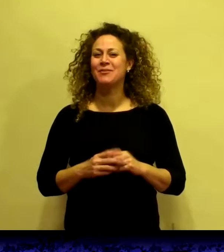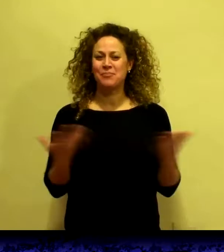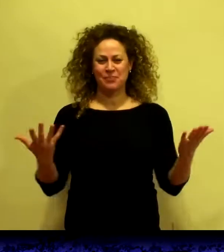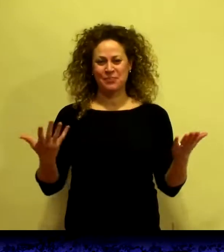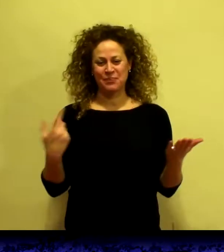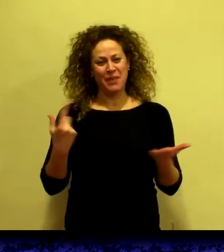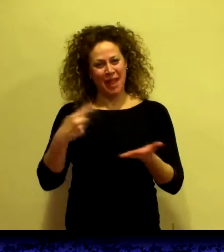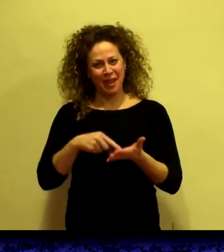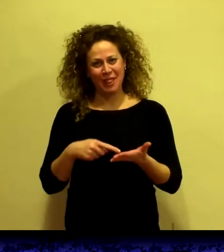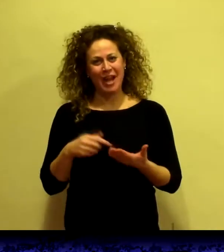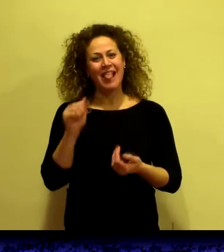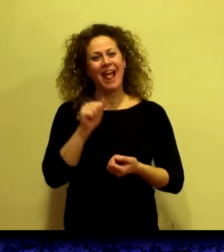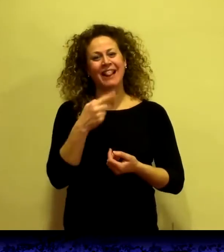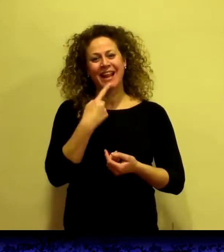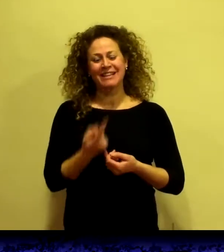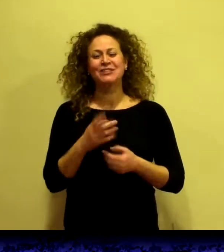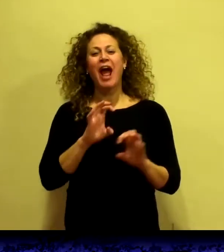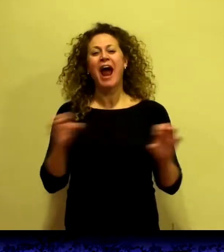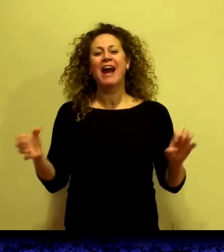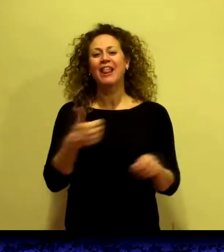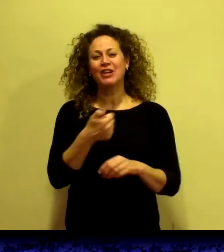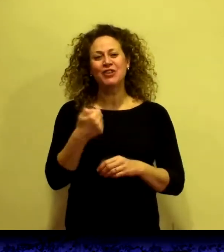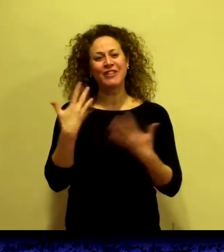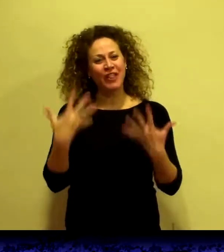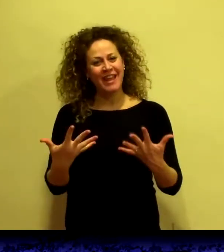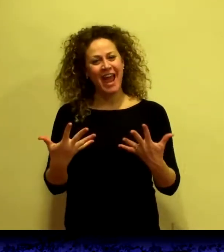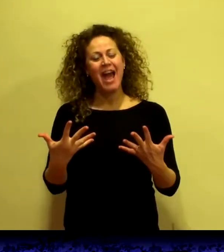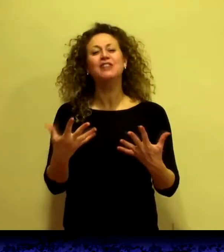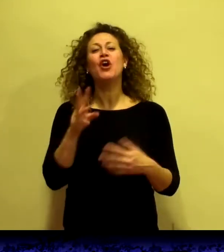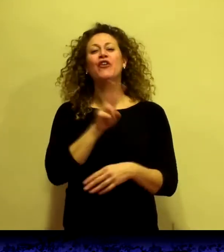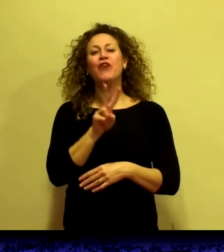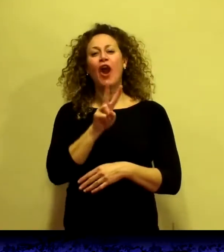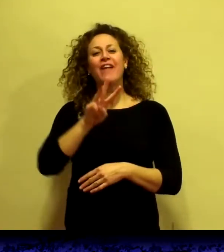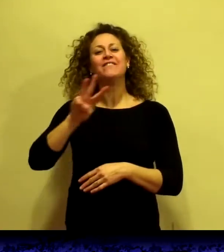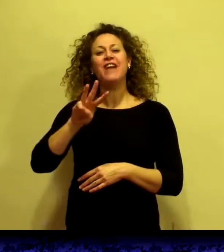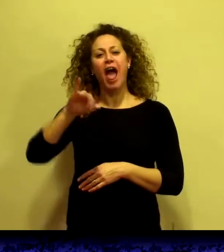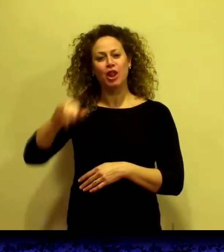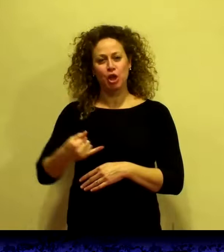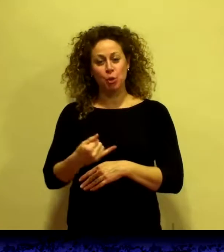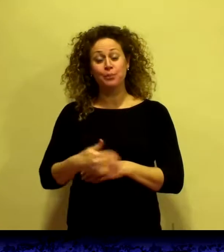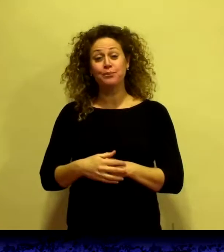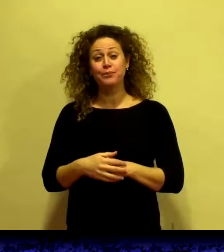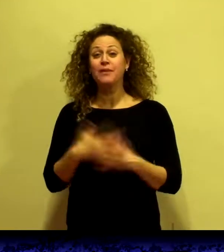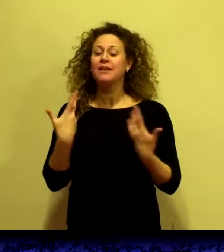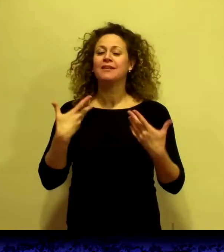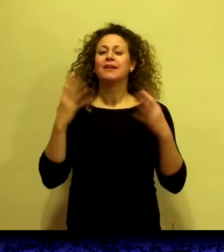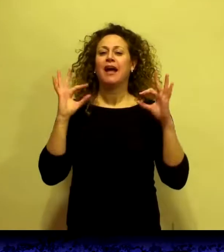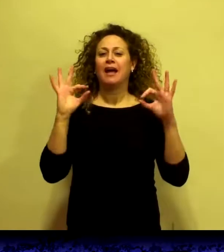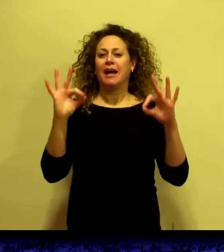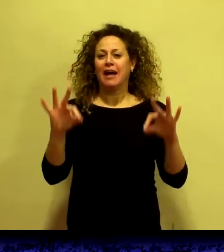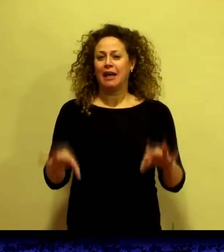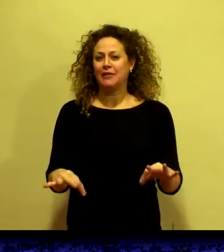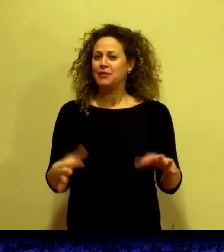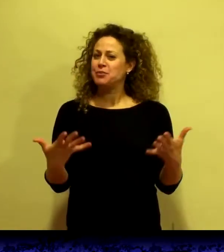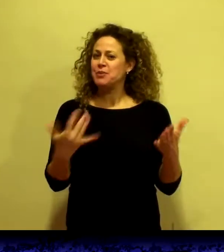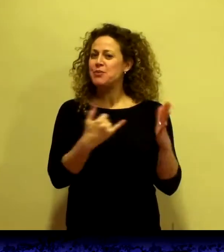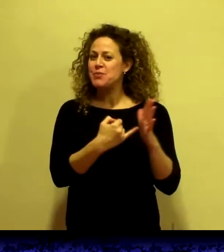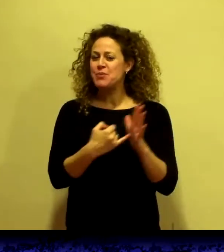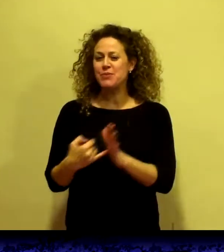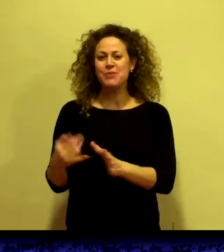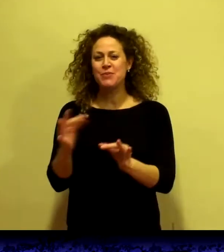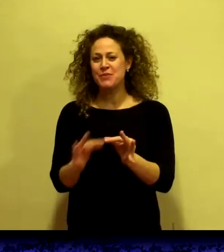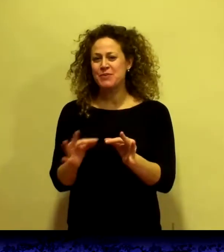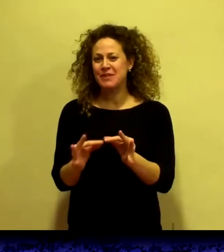E rieccoci su Radio 110 con Volume Variety. Stiamo arrivati proprio agli